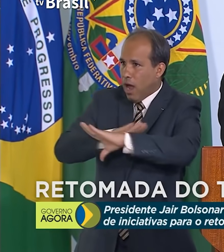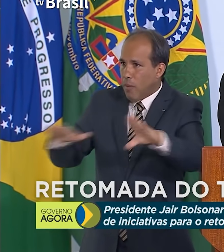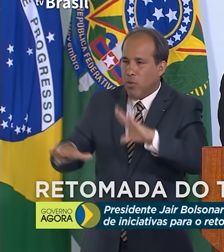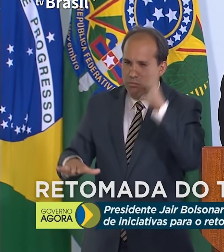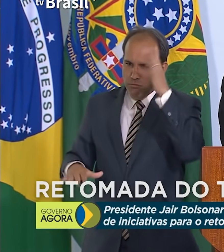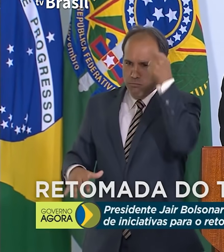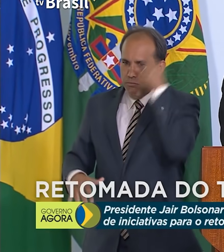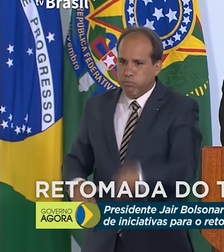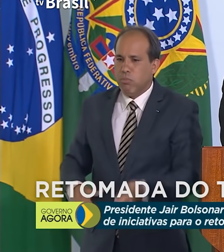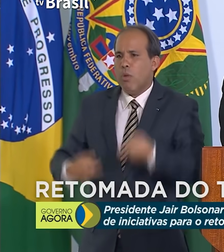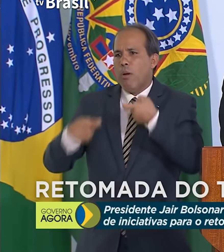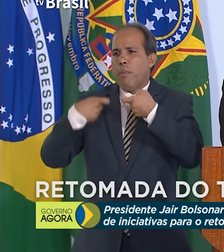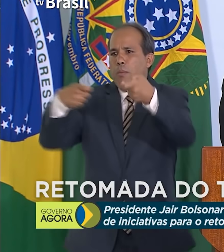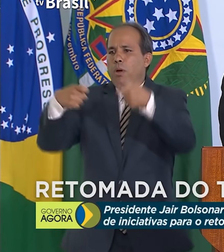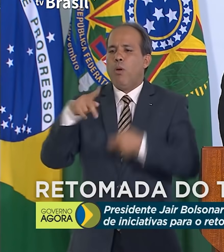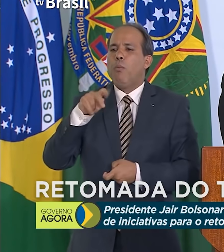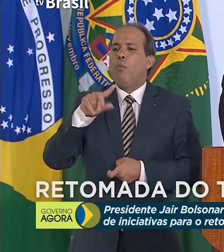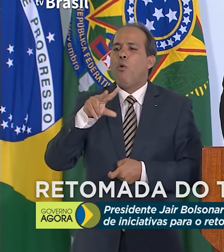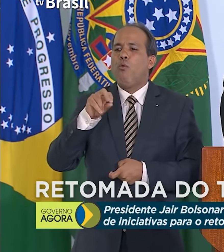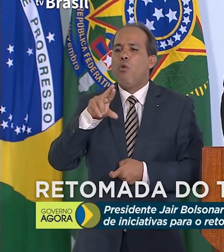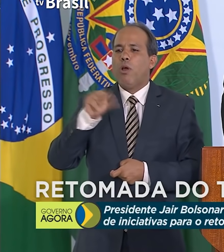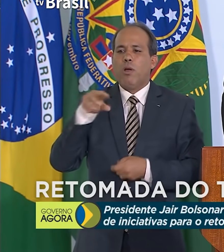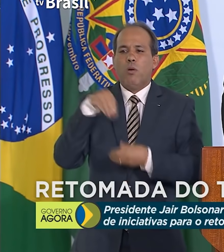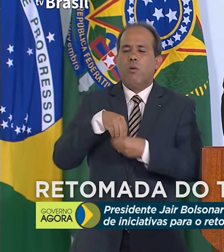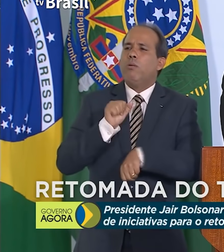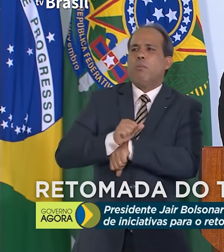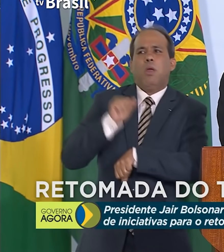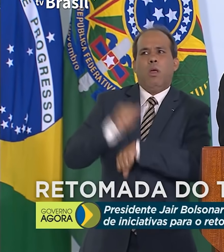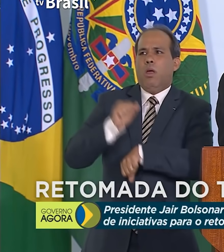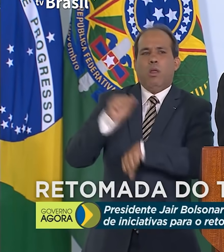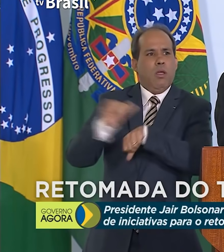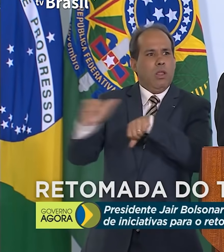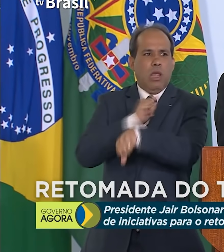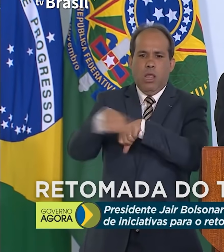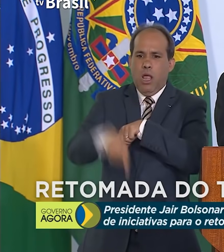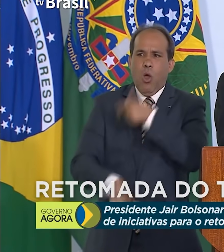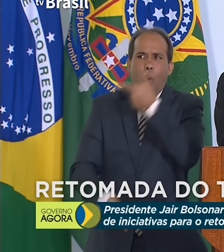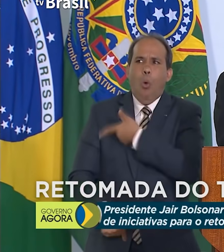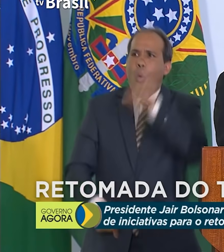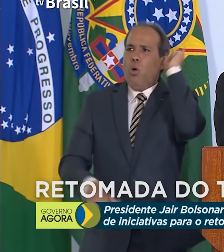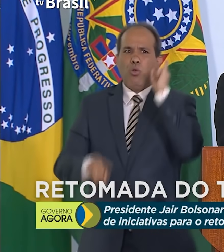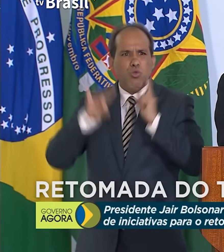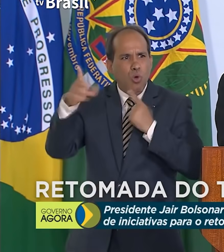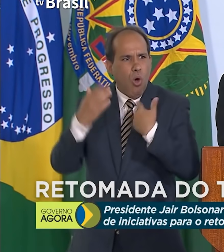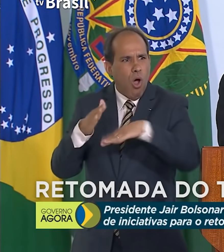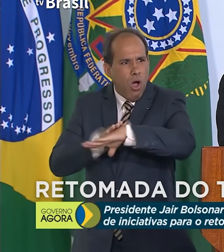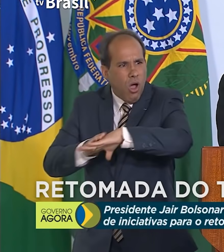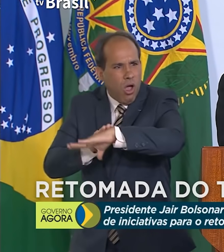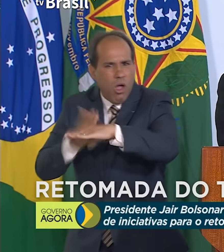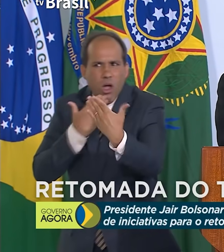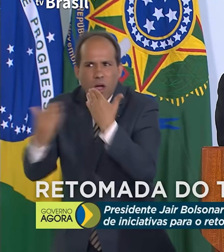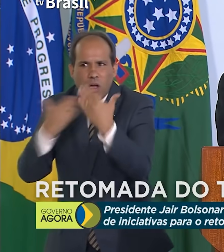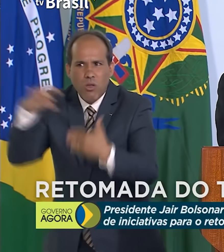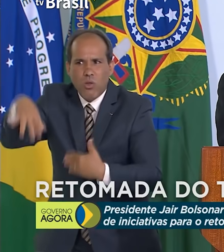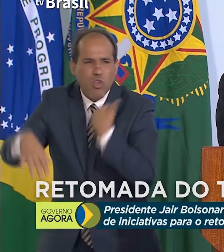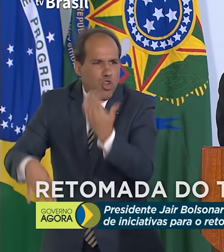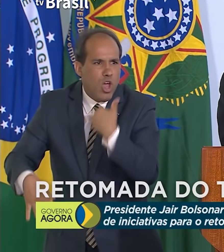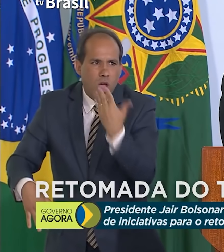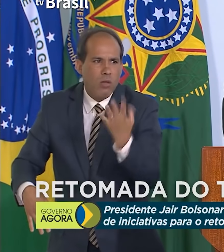usar cobra Mas ele tem que saber que tem esse é o mundo ninguém tem o que nós temos não é só de riquezas